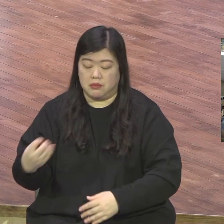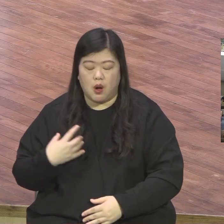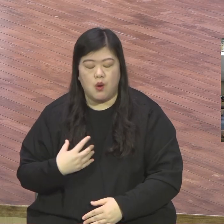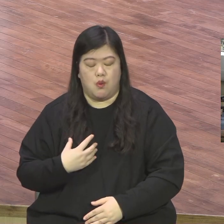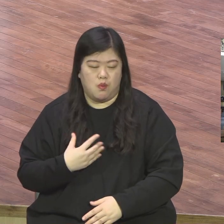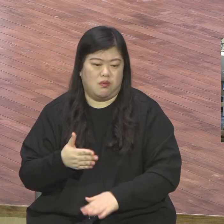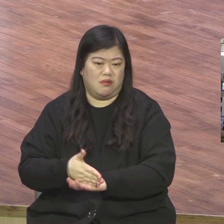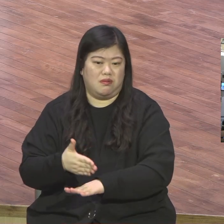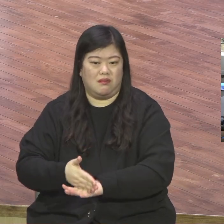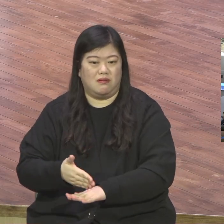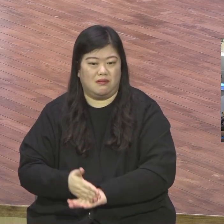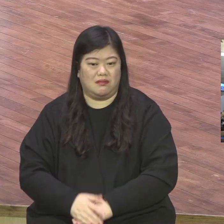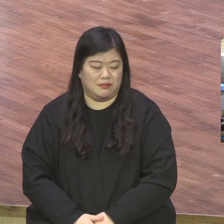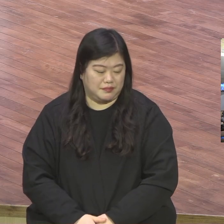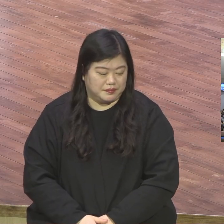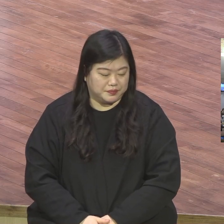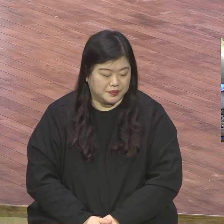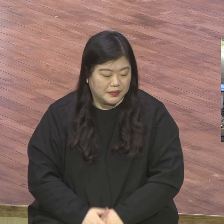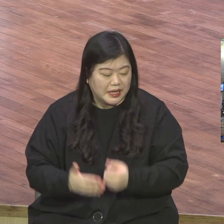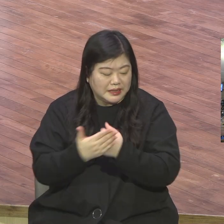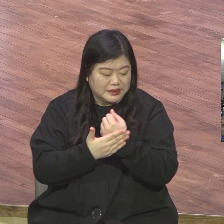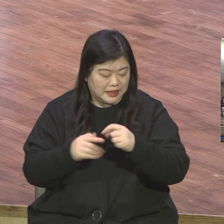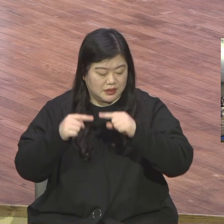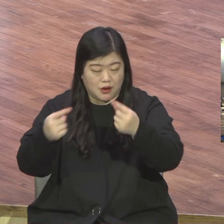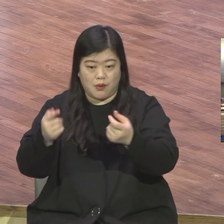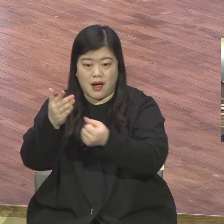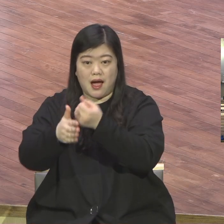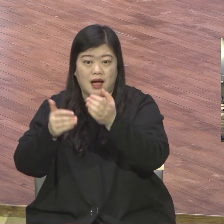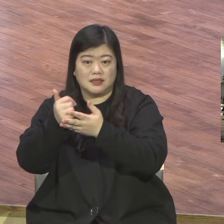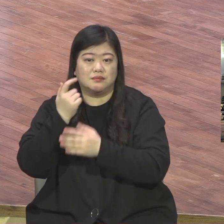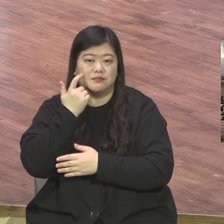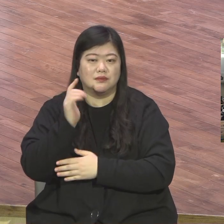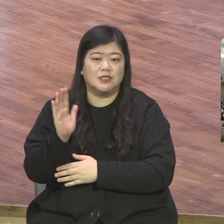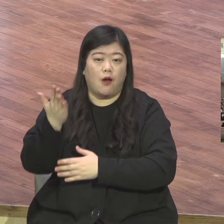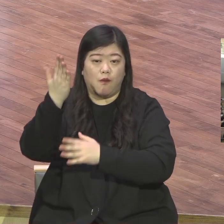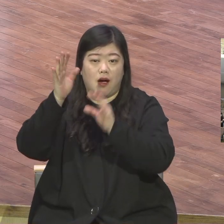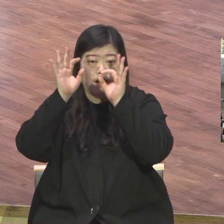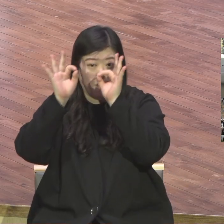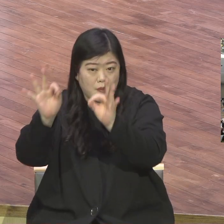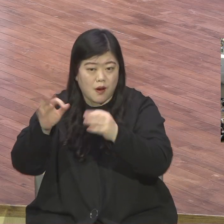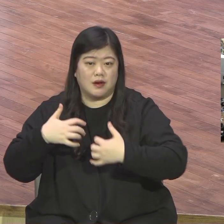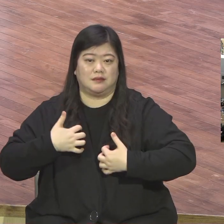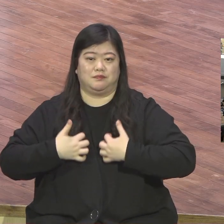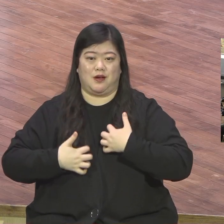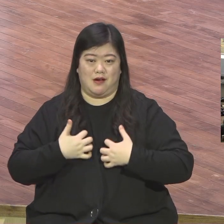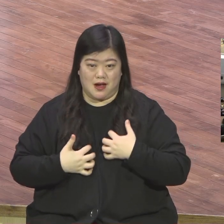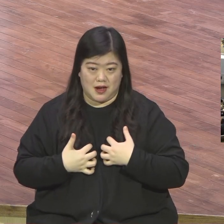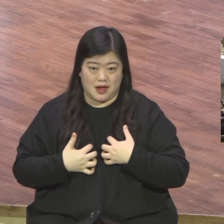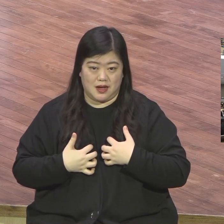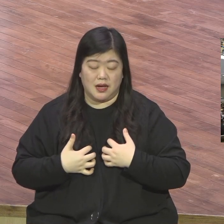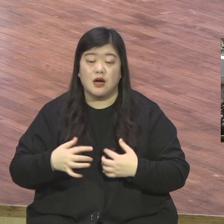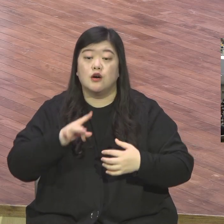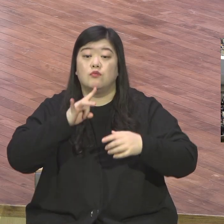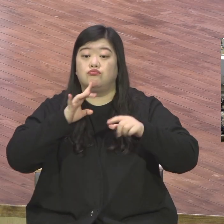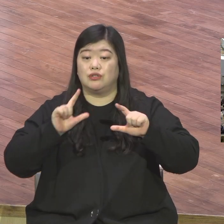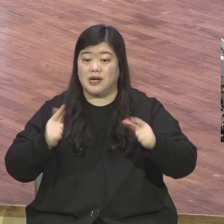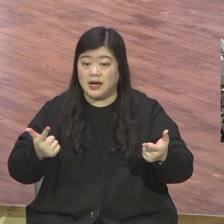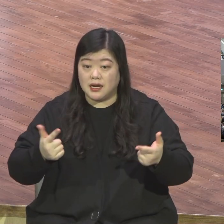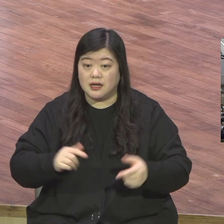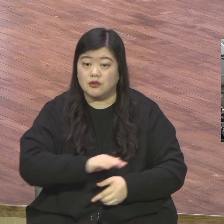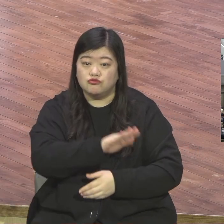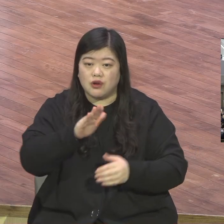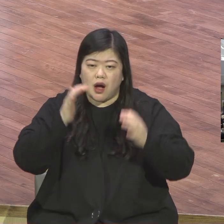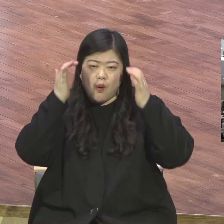있는 이 은혜에 들어감을 얻었으며 하나님의 영광을 바라고 즐거워하느니라. 다만 이뿐 아니라